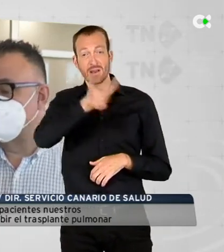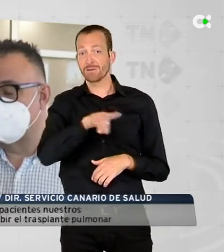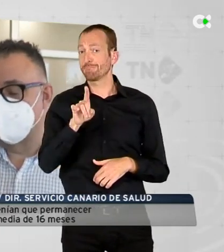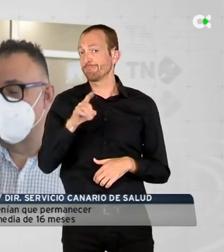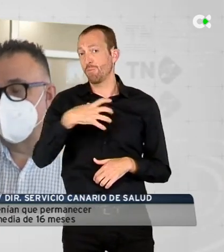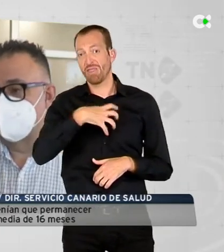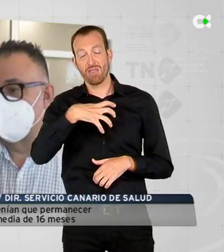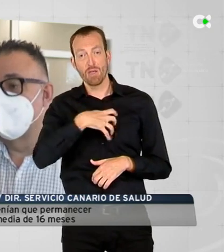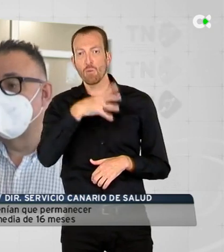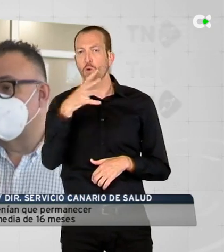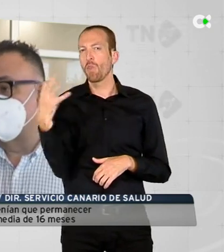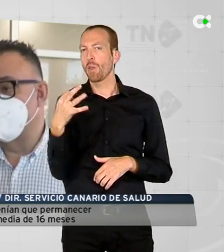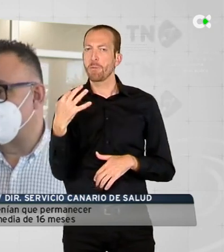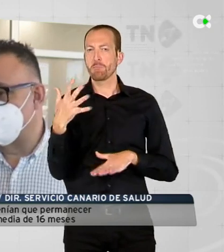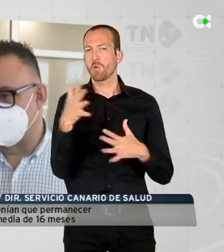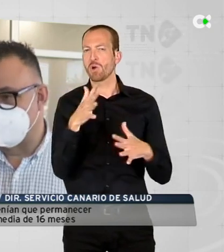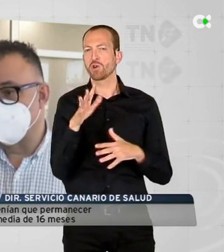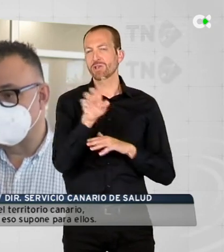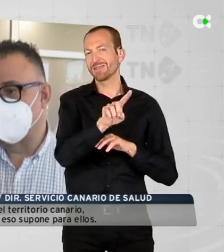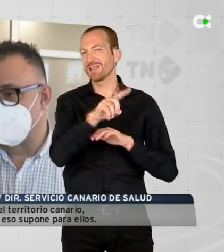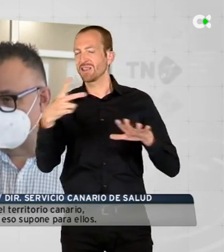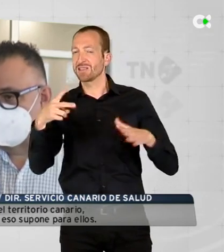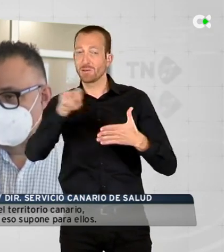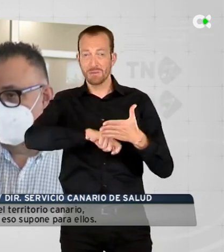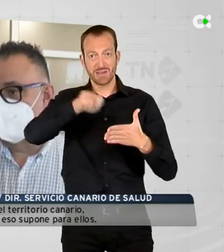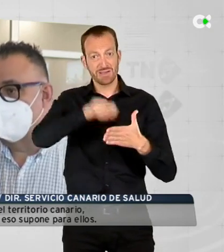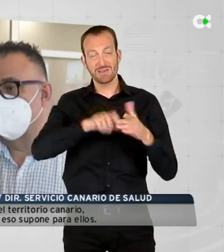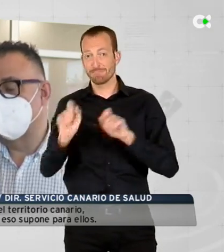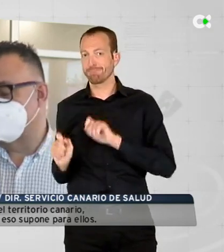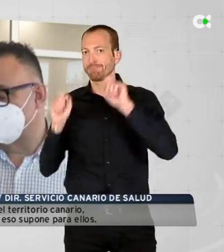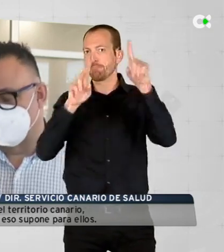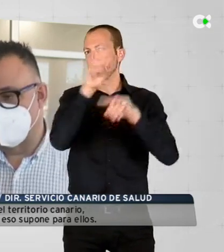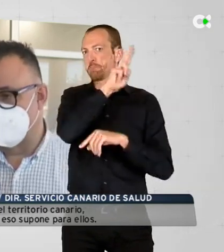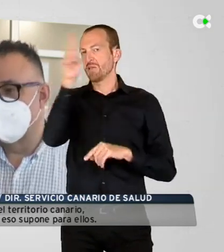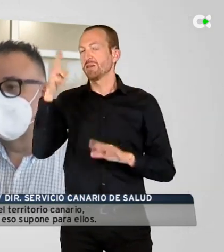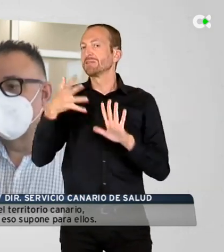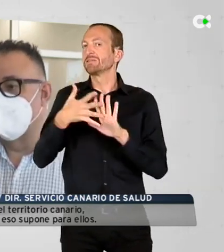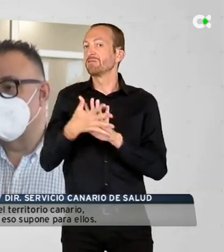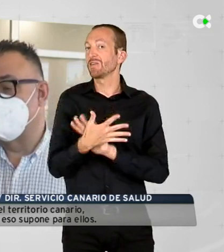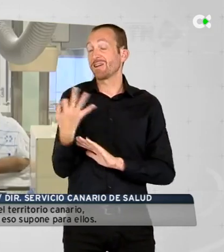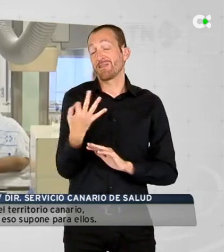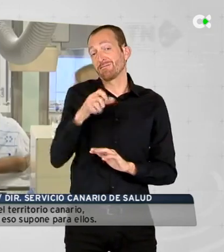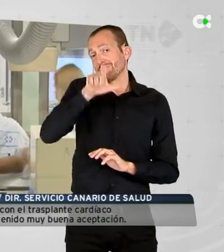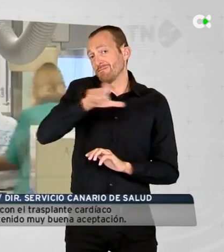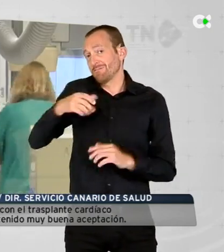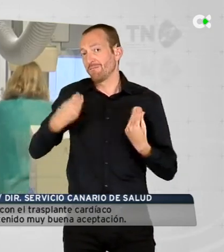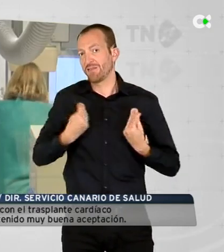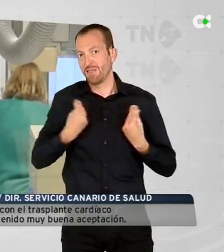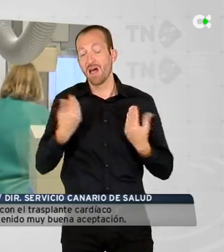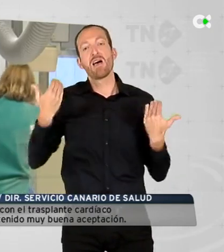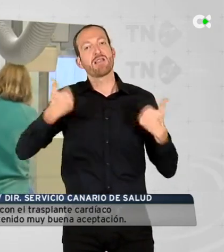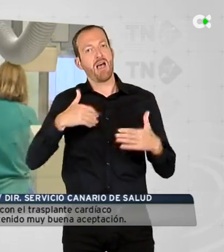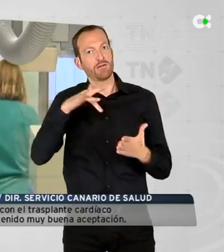pulmonar porque tenían que permanecer en una media de 16 meses fuera del territorio canario con lo que eso supone para ello. Ya lo hicimos con el